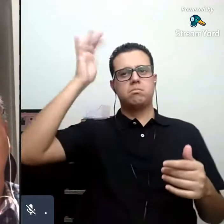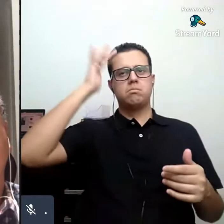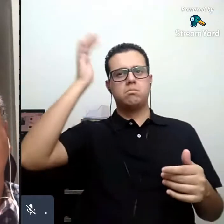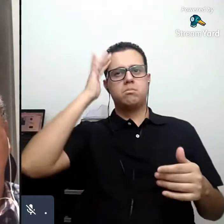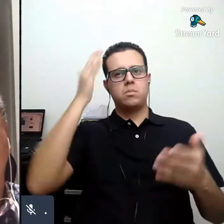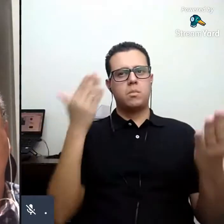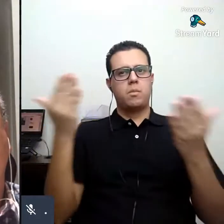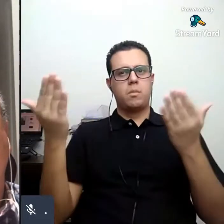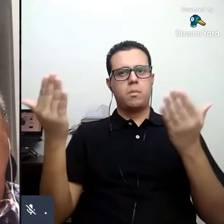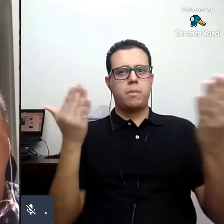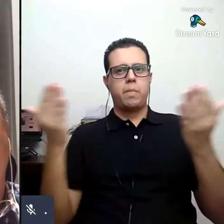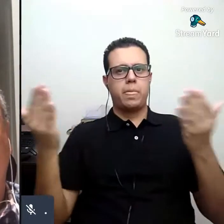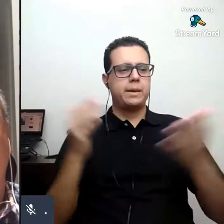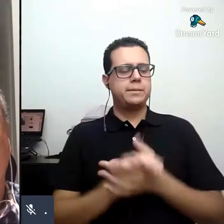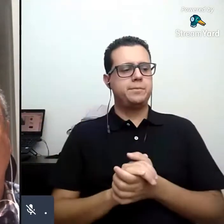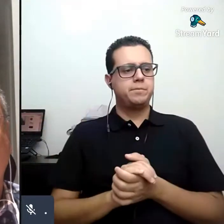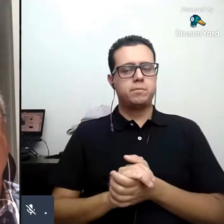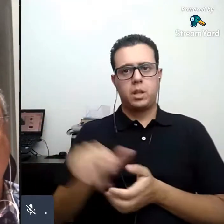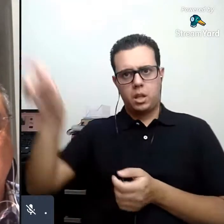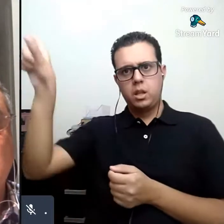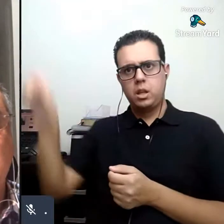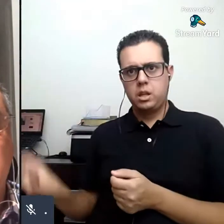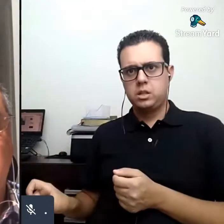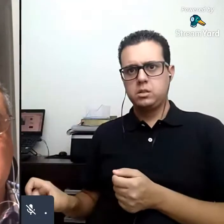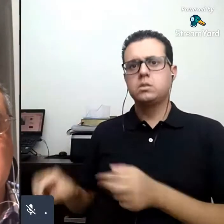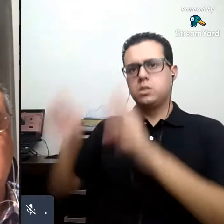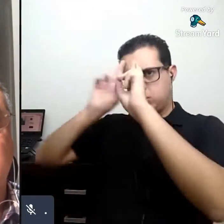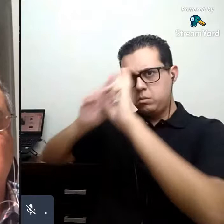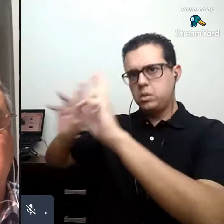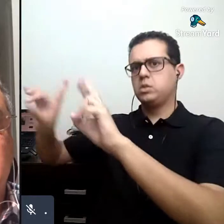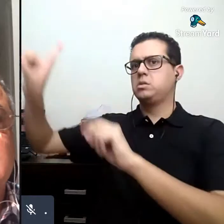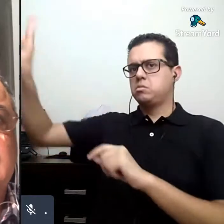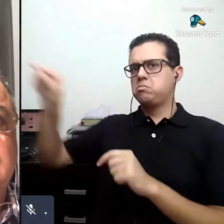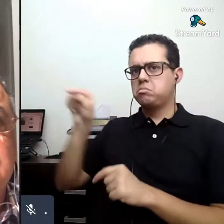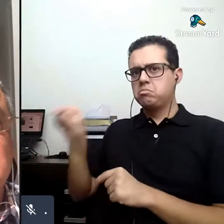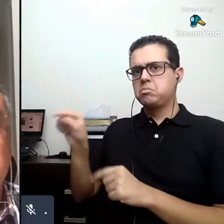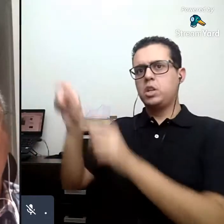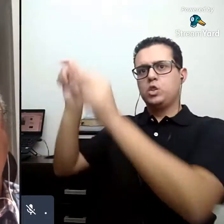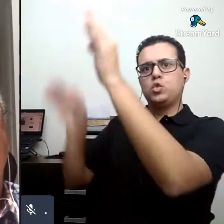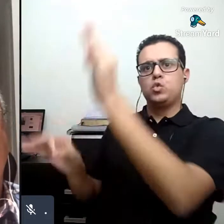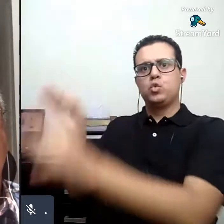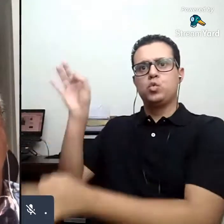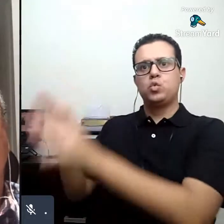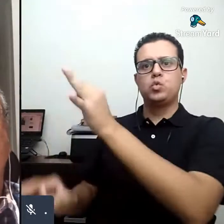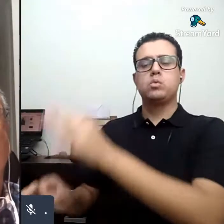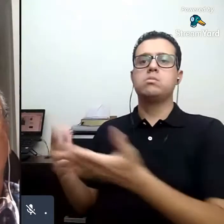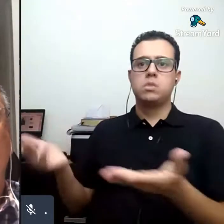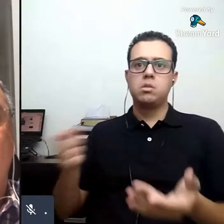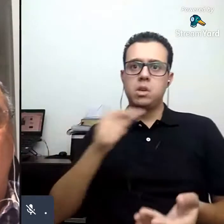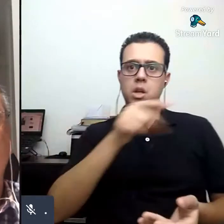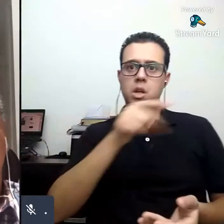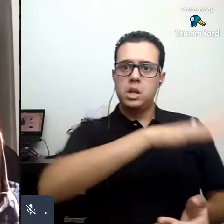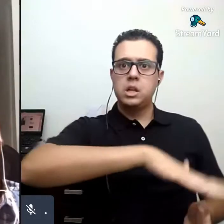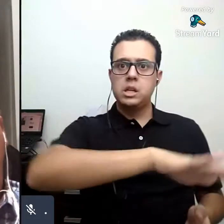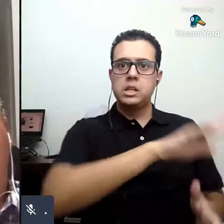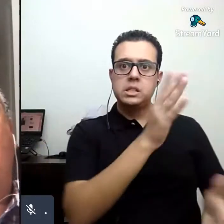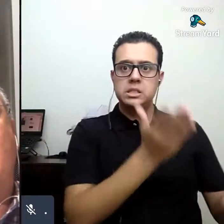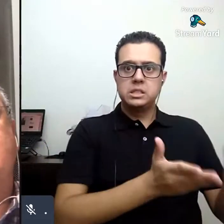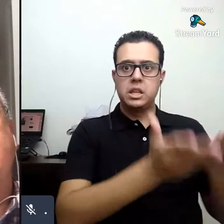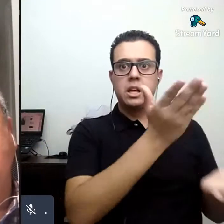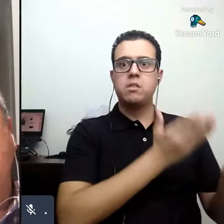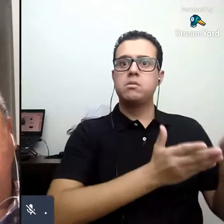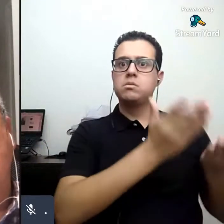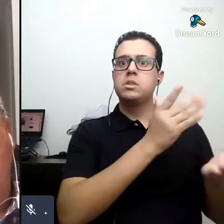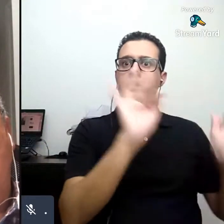um homem que era um homem justo, porque esses servos parecem sentir alegria. Ao